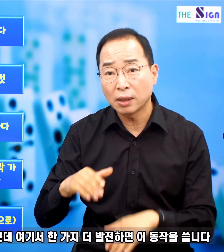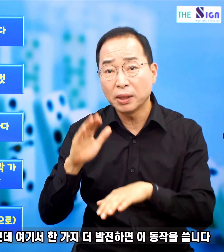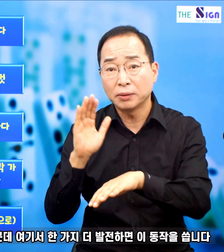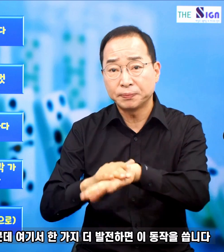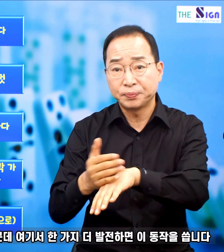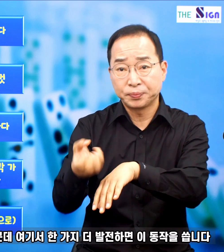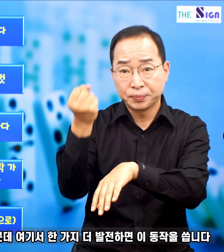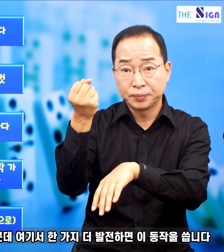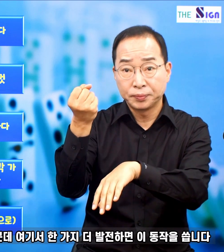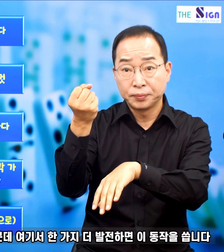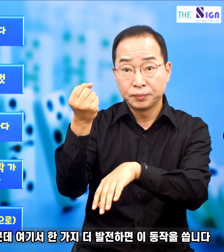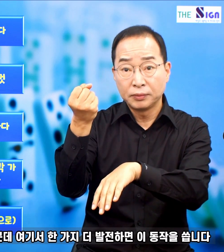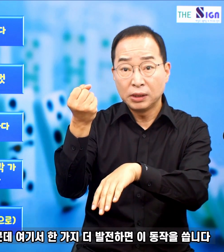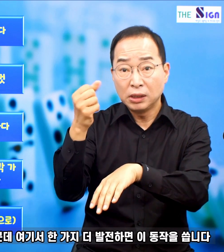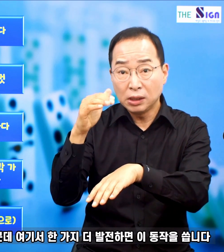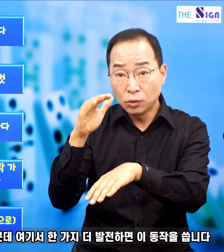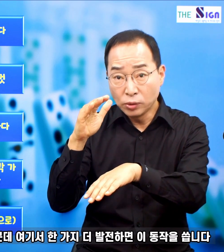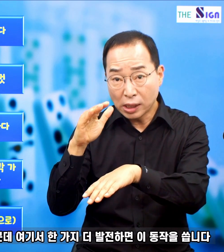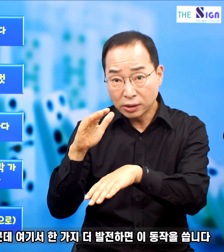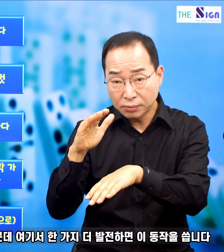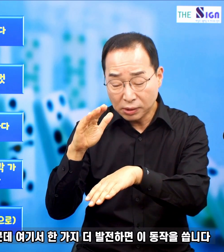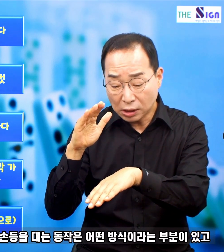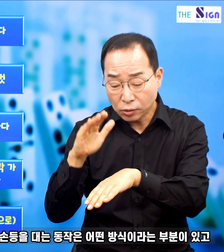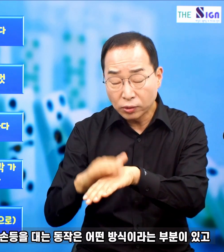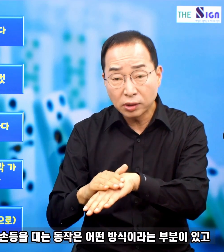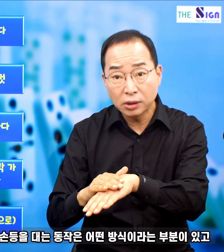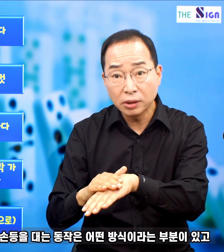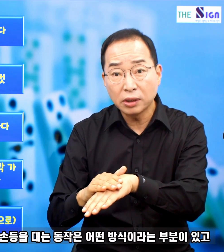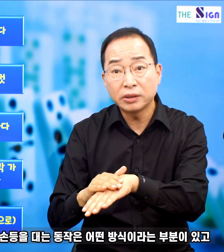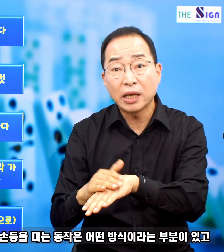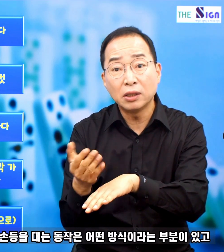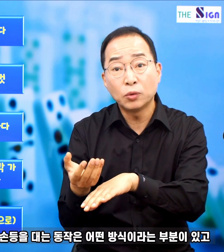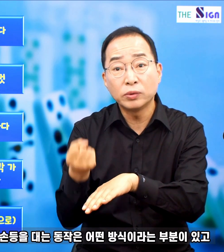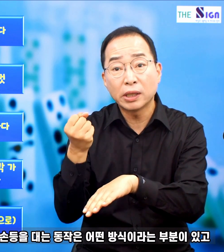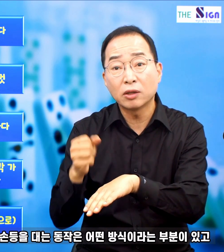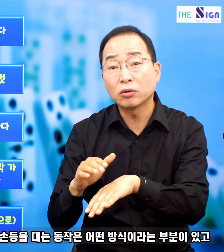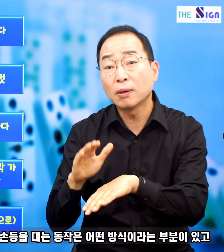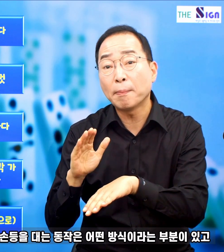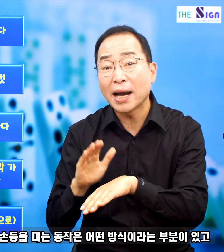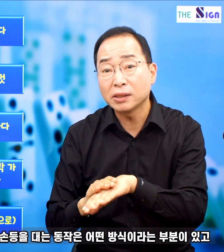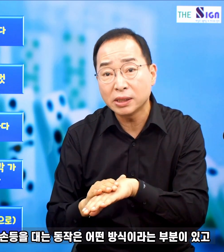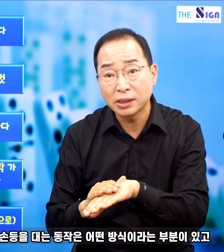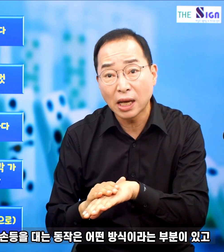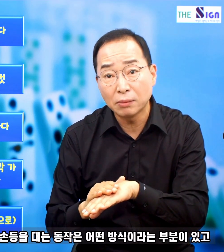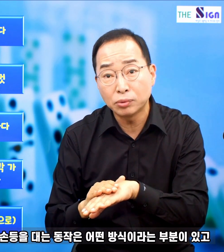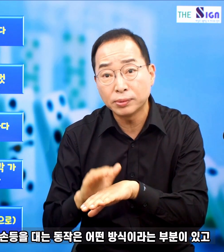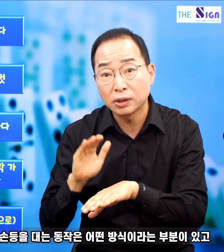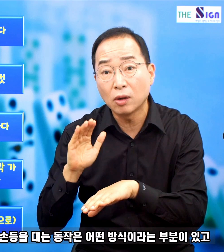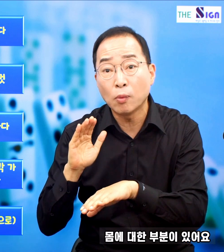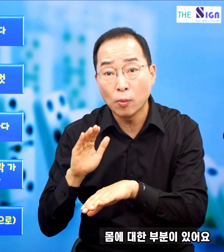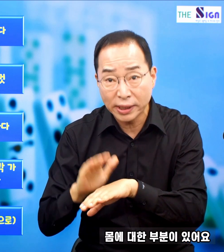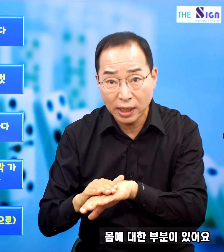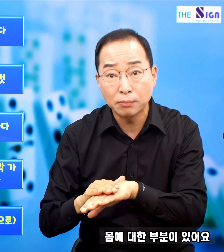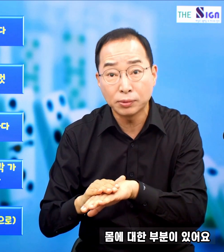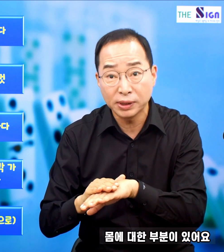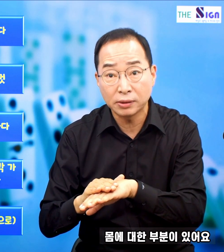발전하면 이 동작을 씁니다. 손등을 대는 동작은 어떤 방식이라는 부분이 있고 몸에 대한 부분이